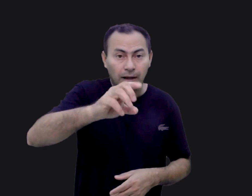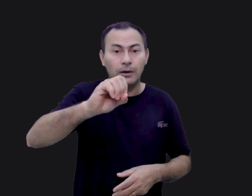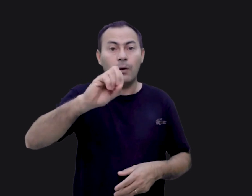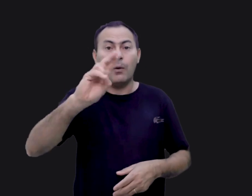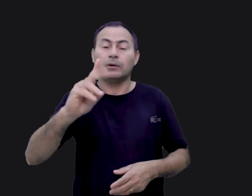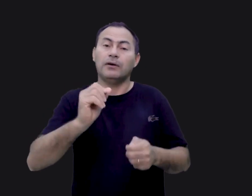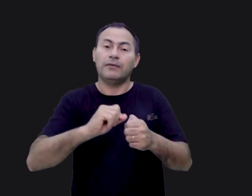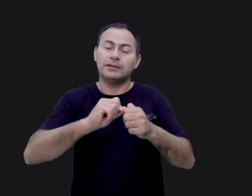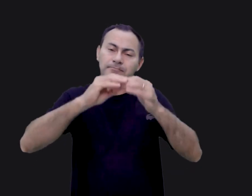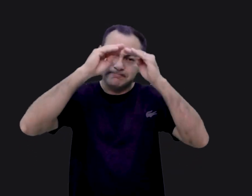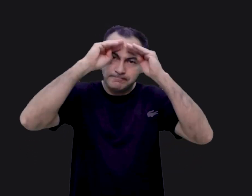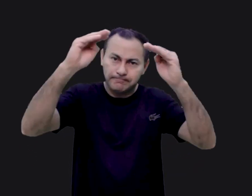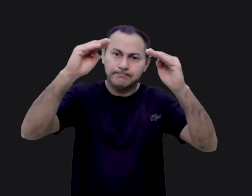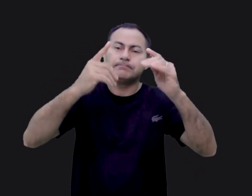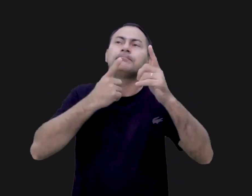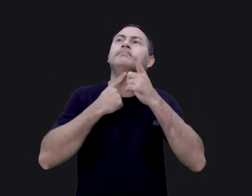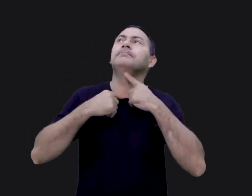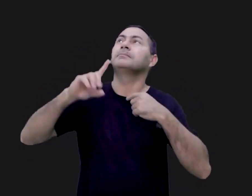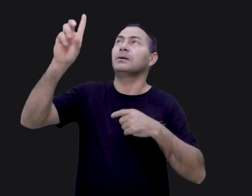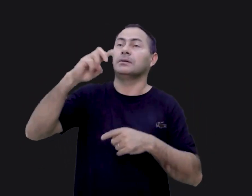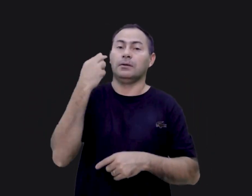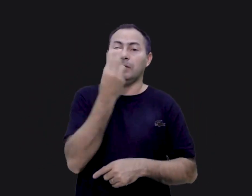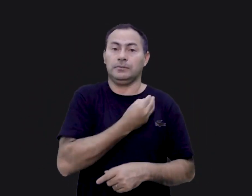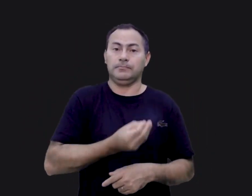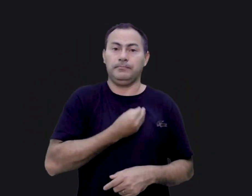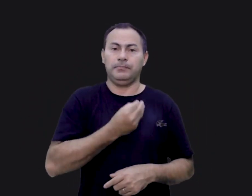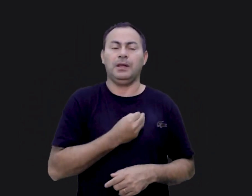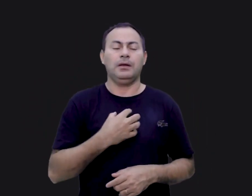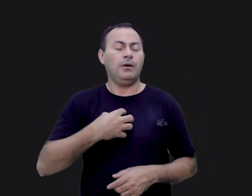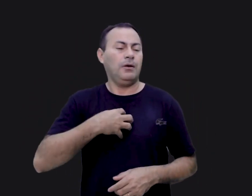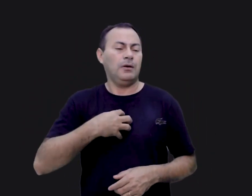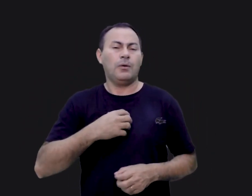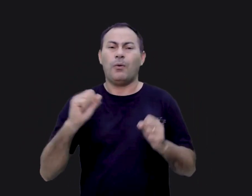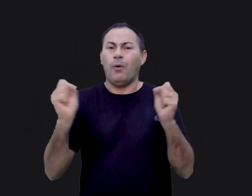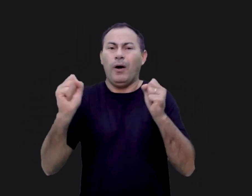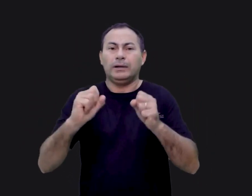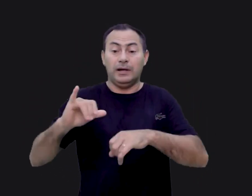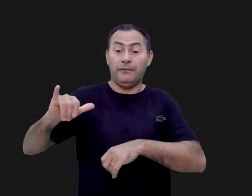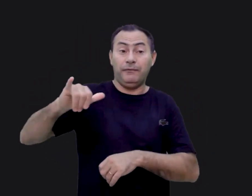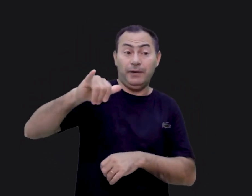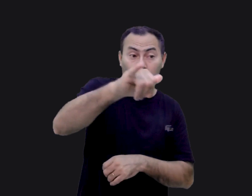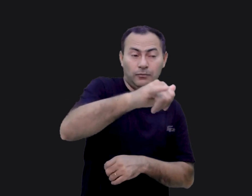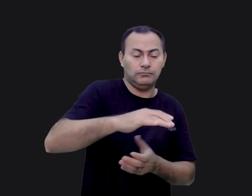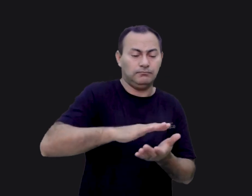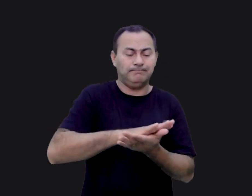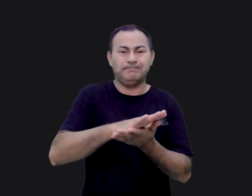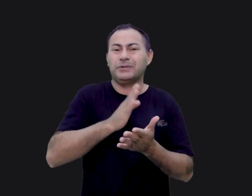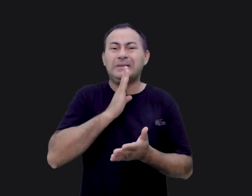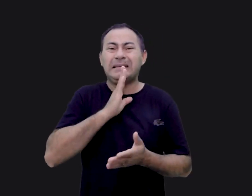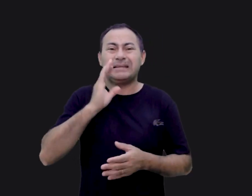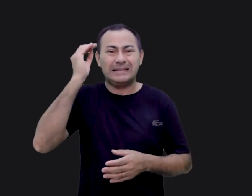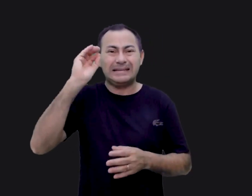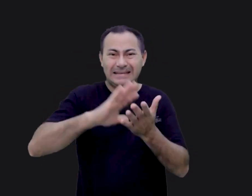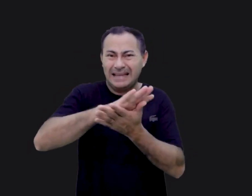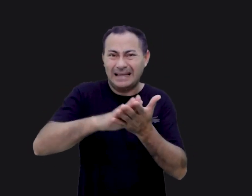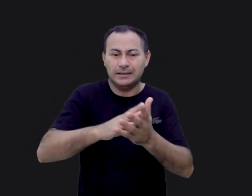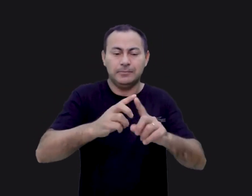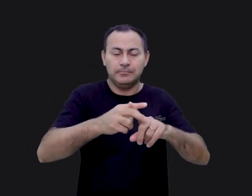vamos ou não fazer a vontade de Deus nas nossas vidas. Sou fascinado por aviões. Não entendo nada de mecânica, mas tenho